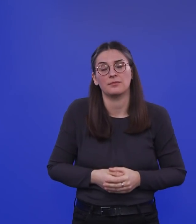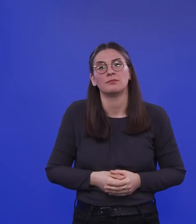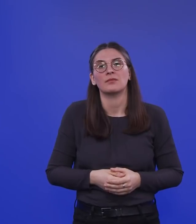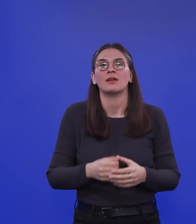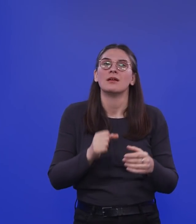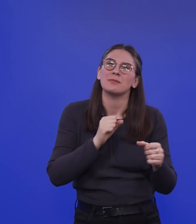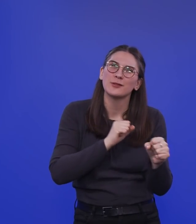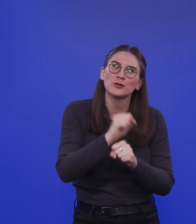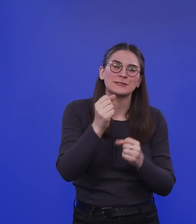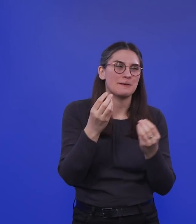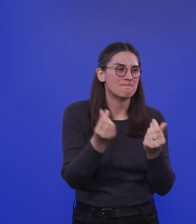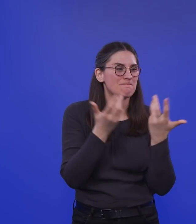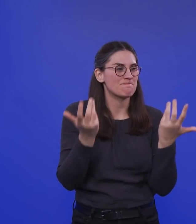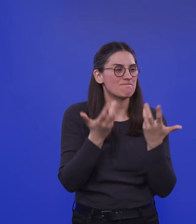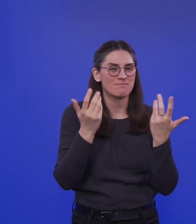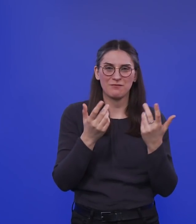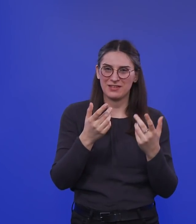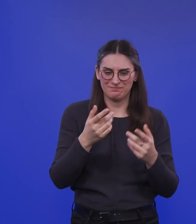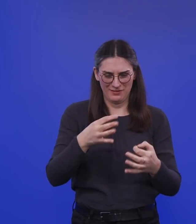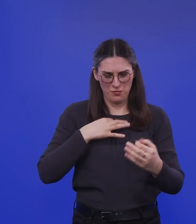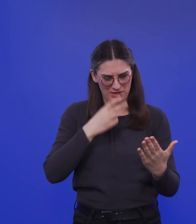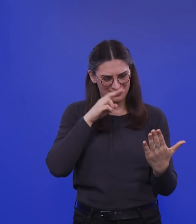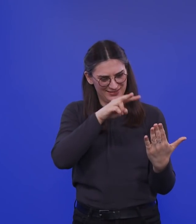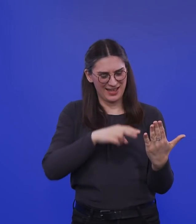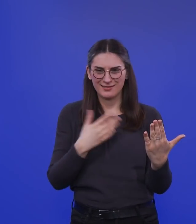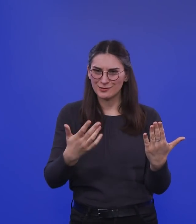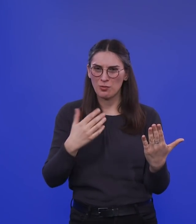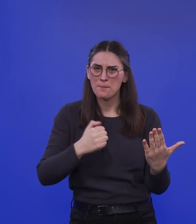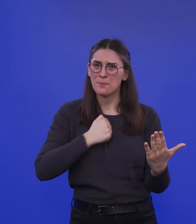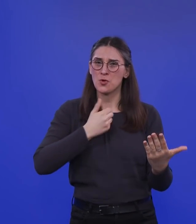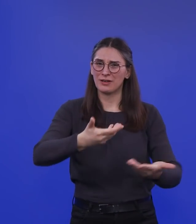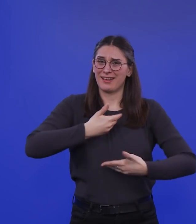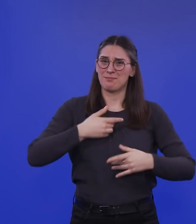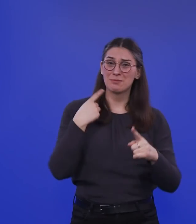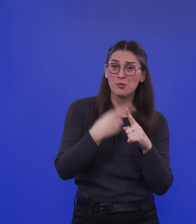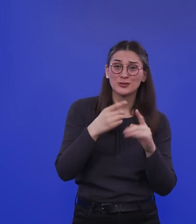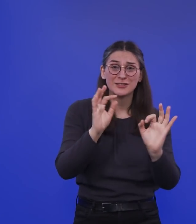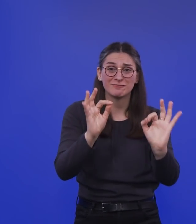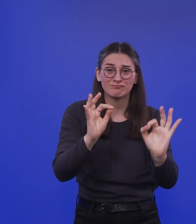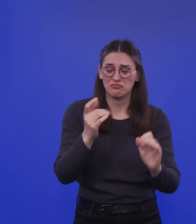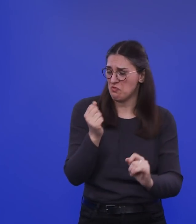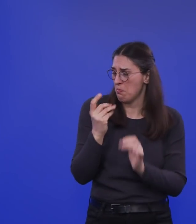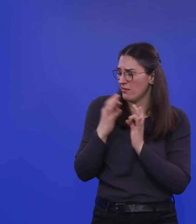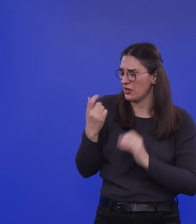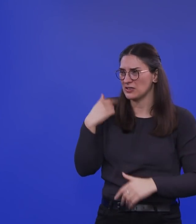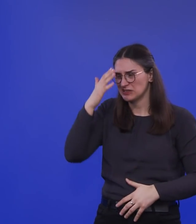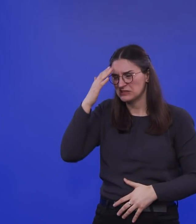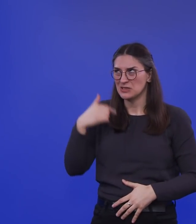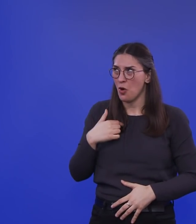durchaus Ermutigendes. Die Situation ist viel besser, als ich das noch vor Tagen gedacht habe. Denn es